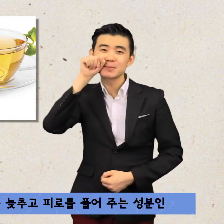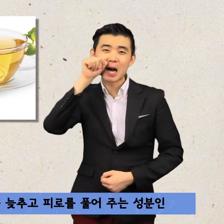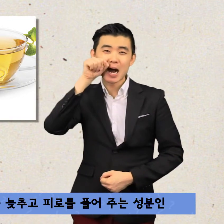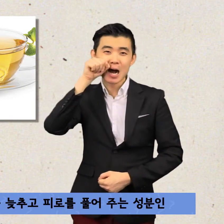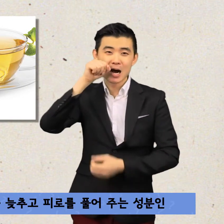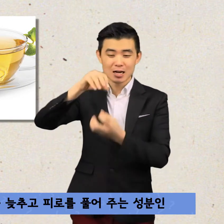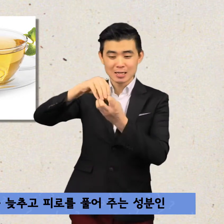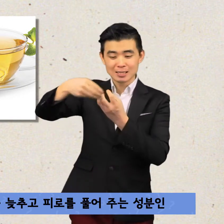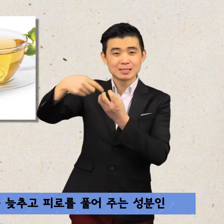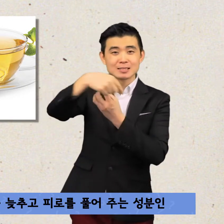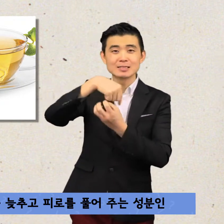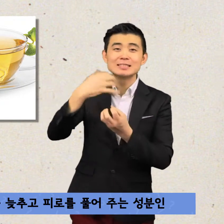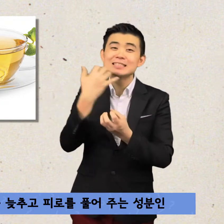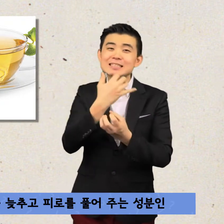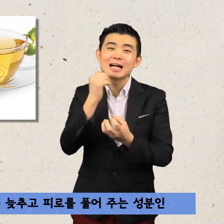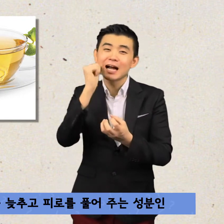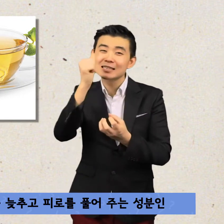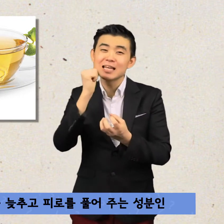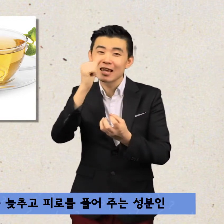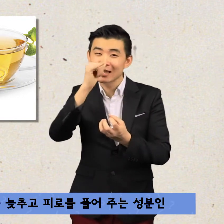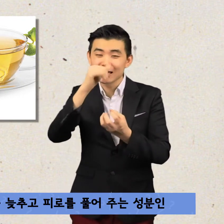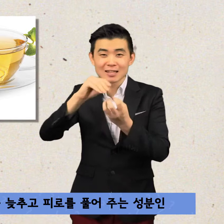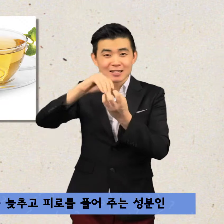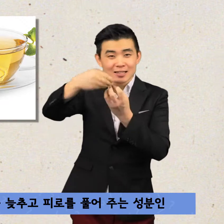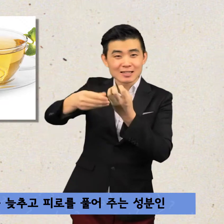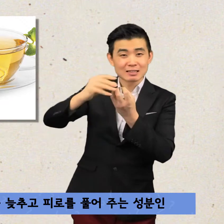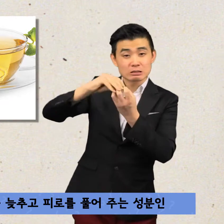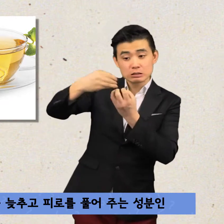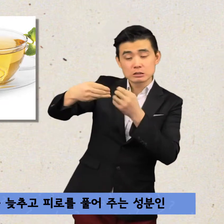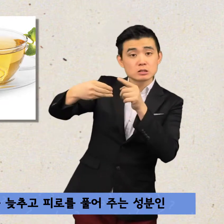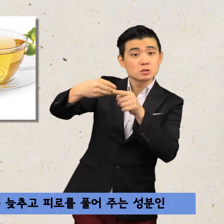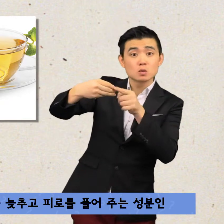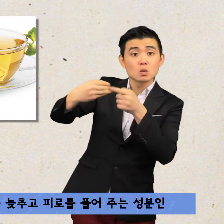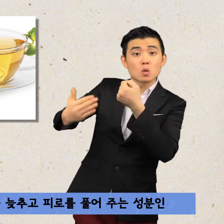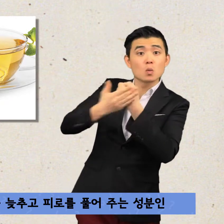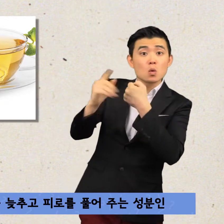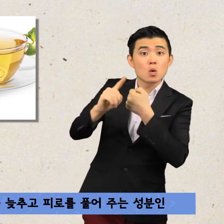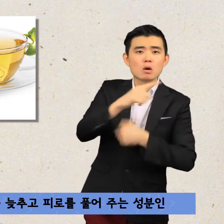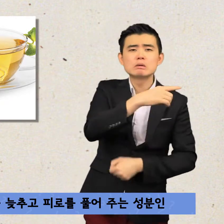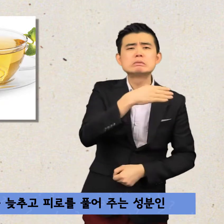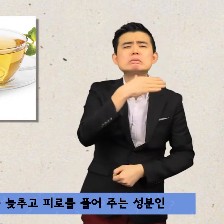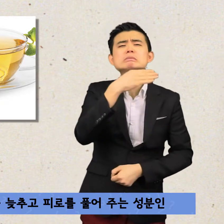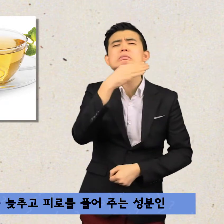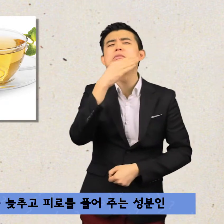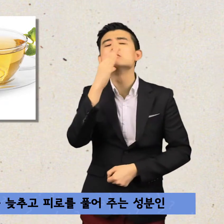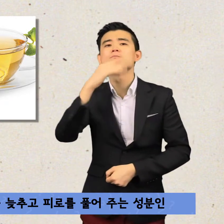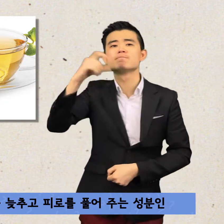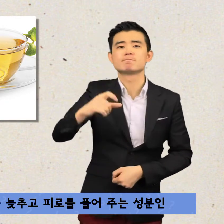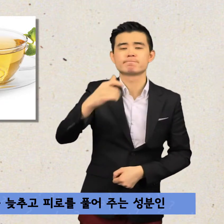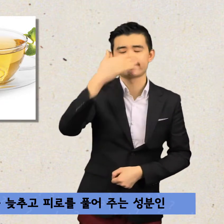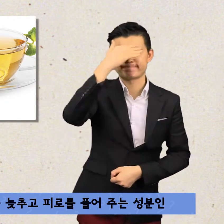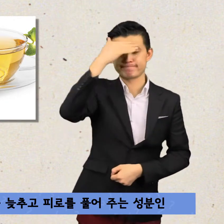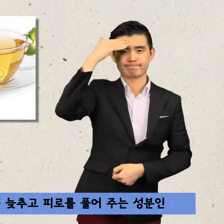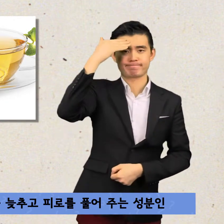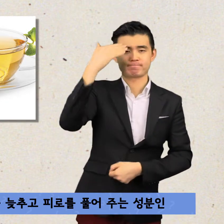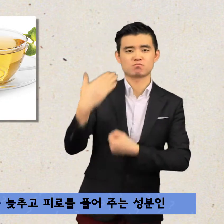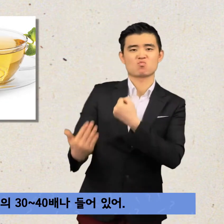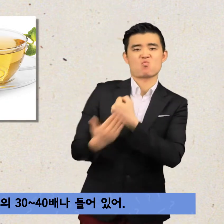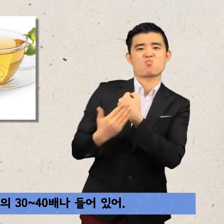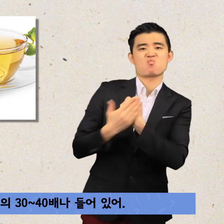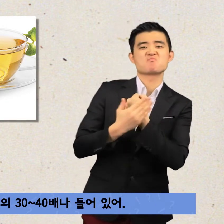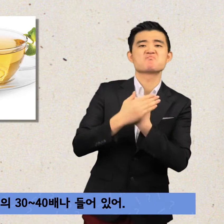갈색을 띠는 양파 껍질은 노화를 늦추고 피로를 풀어주는 성분인